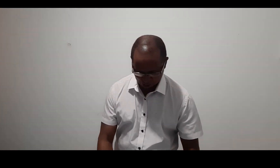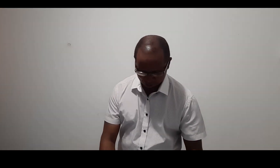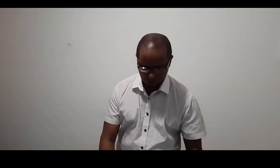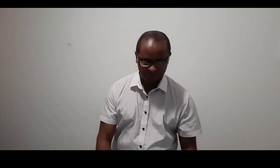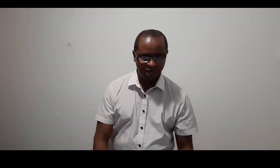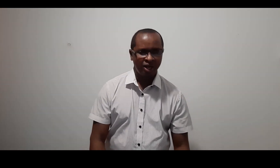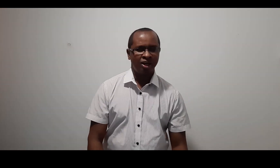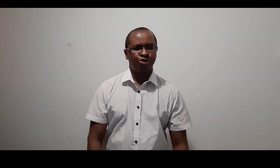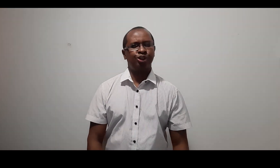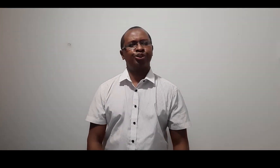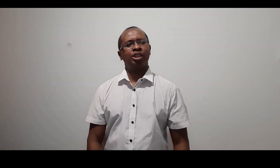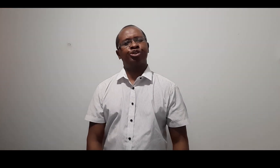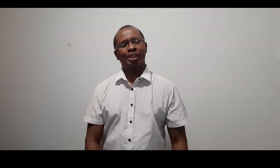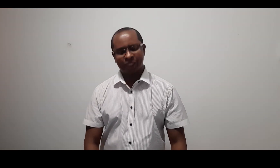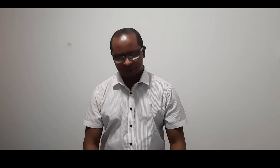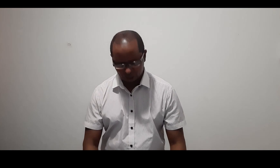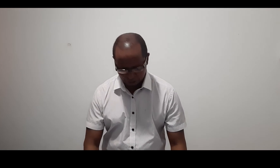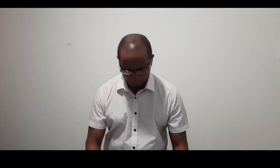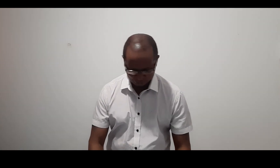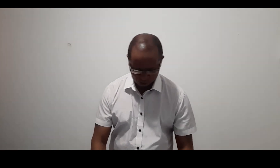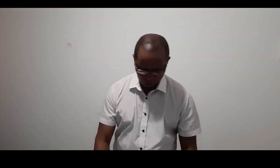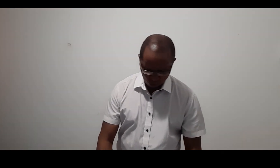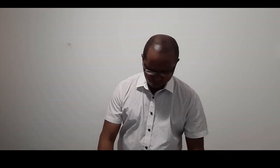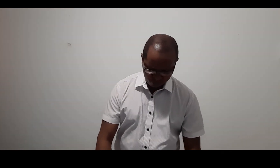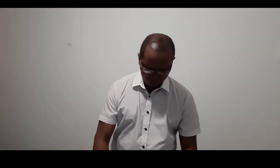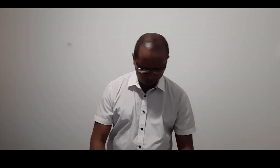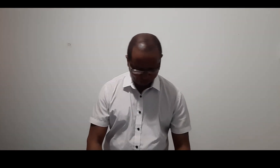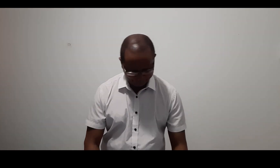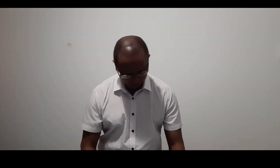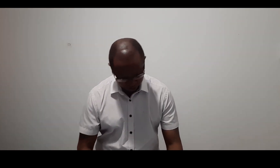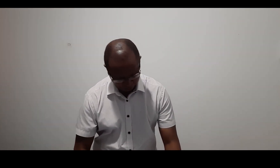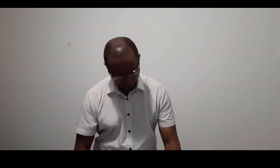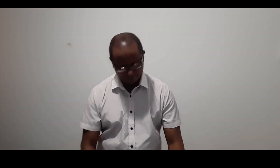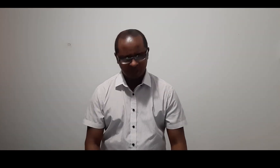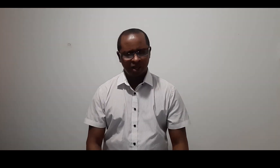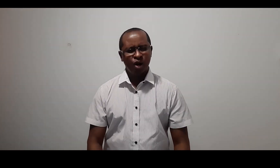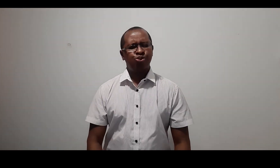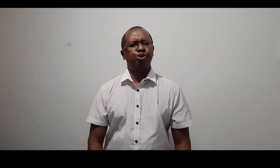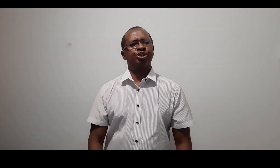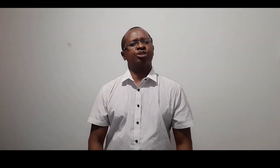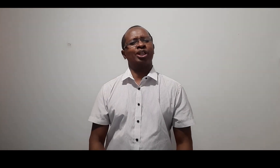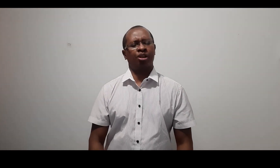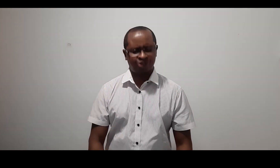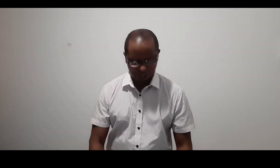fitiavana, fo feny fanetretena, fo feny fahamasinana, fo feny